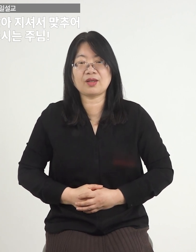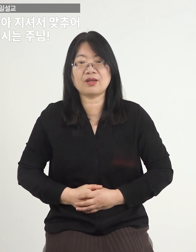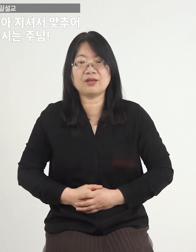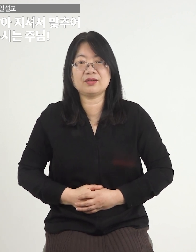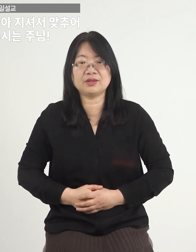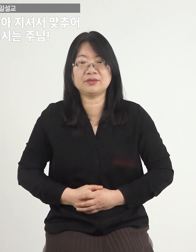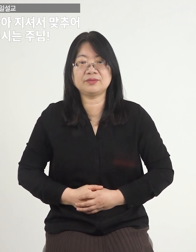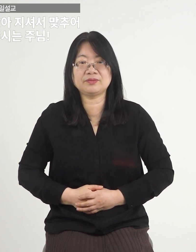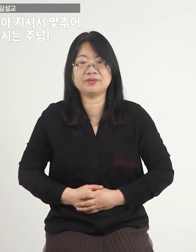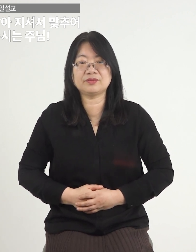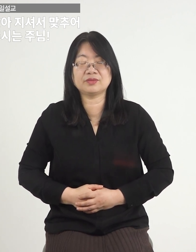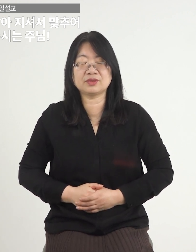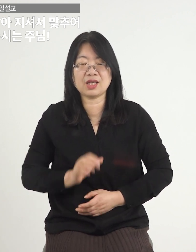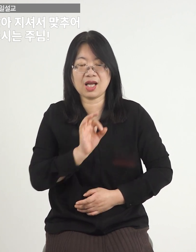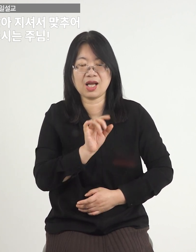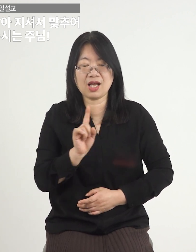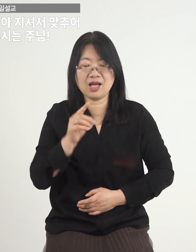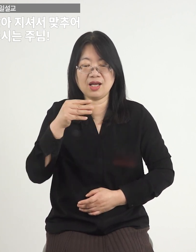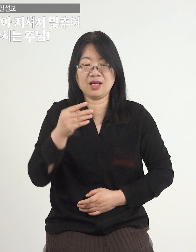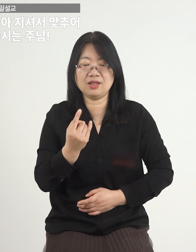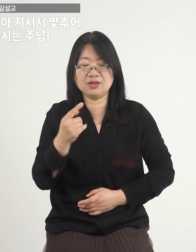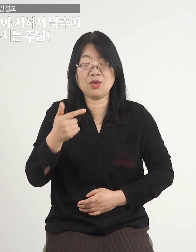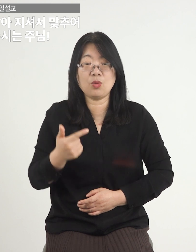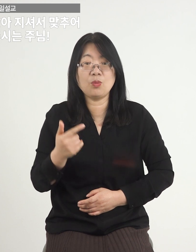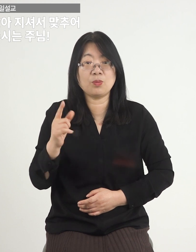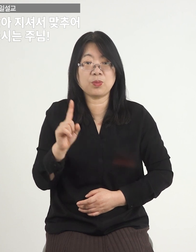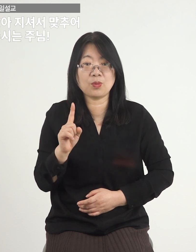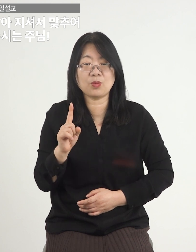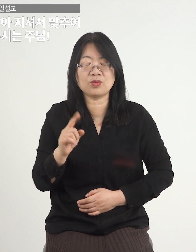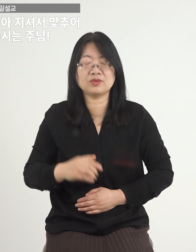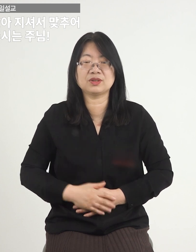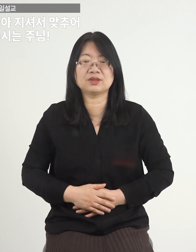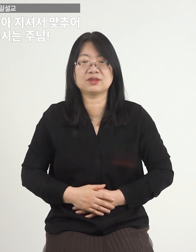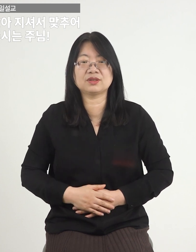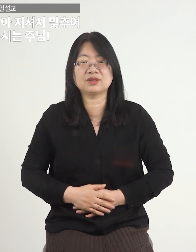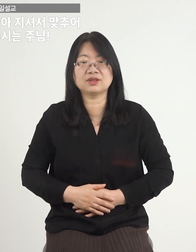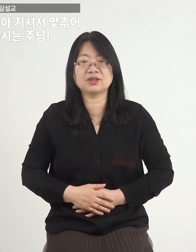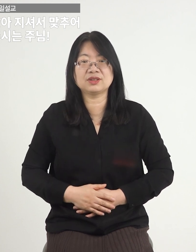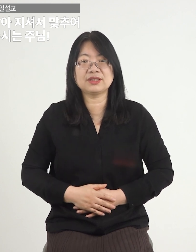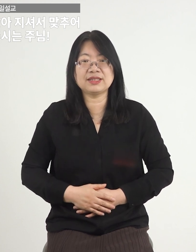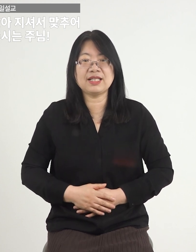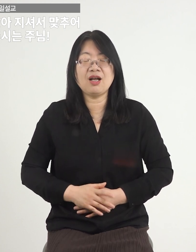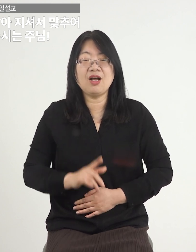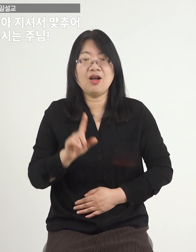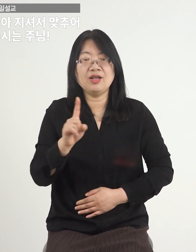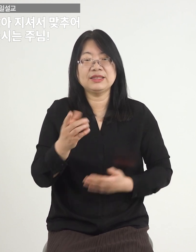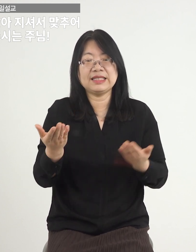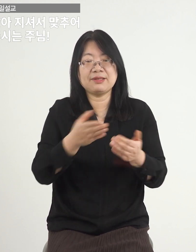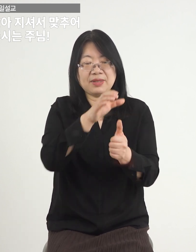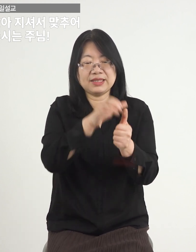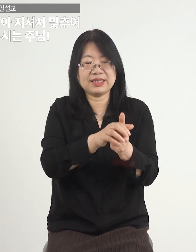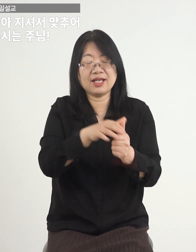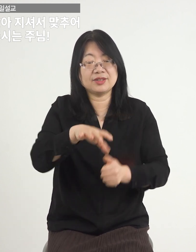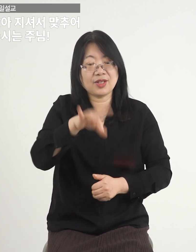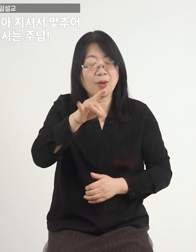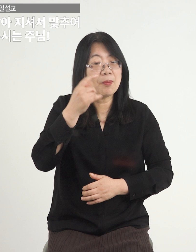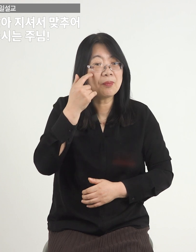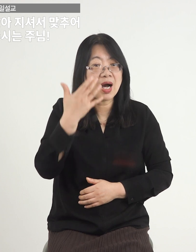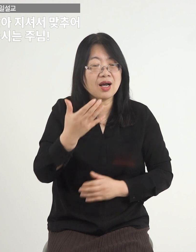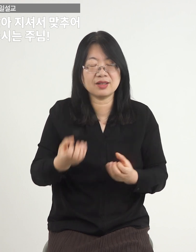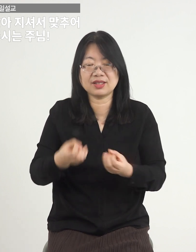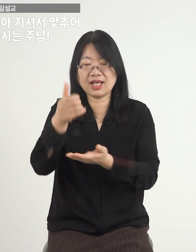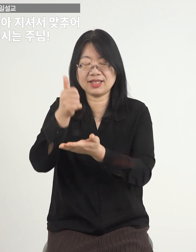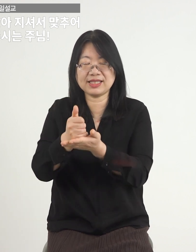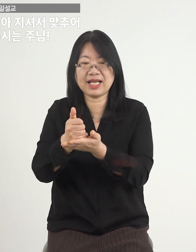그러면 우선 아론은 어느 직분의 시효가 됩니까? 성경에서. 그렇습니다.